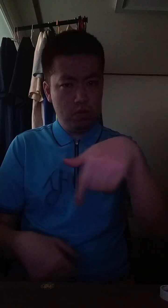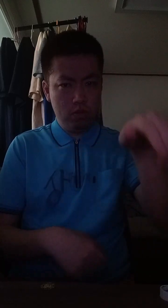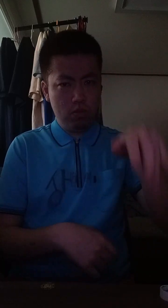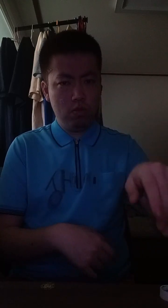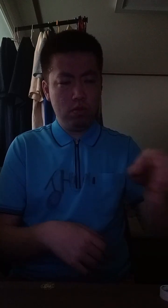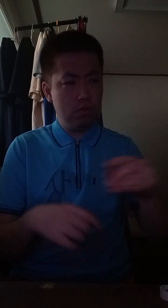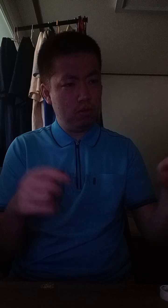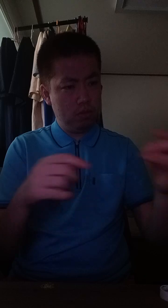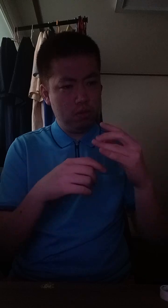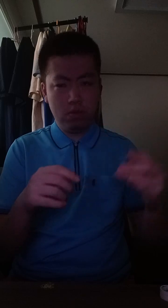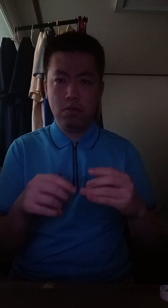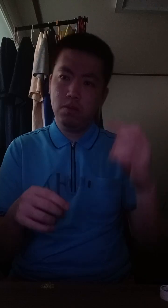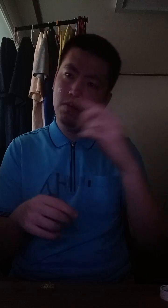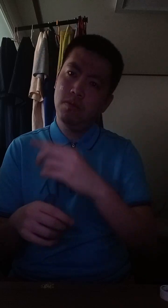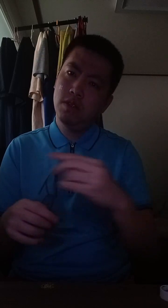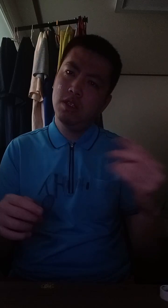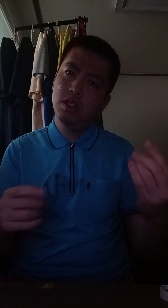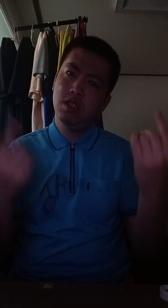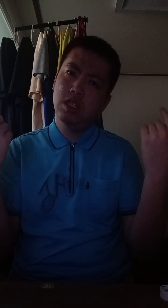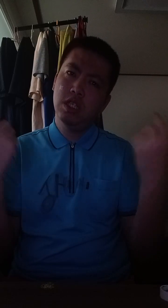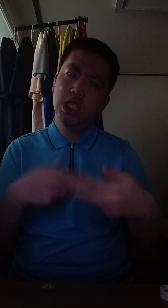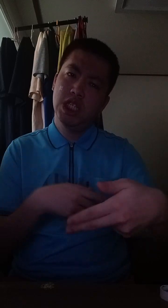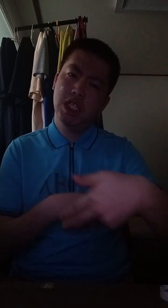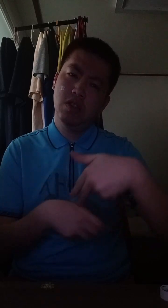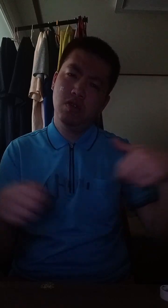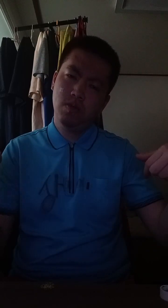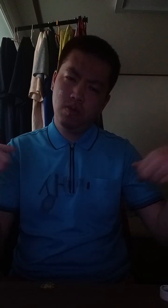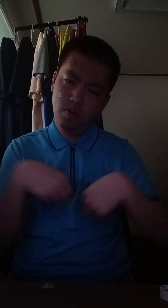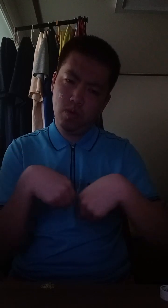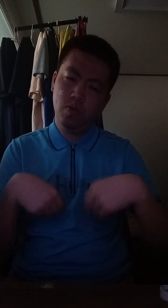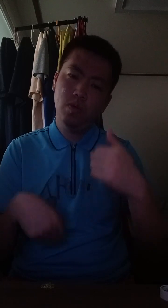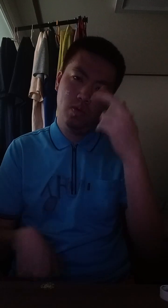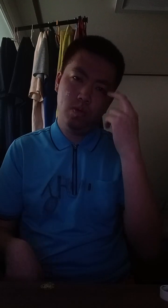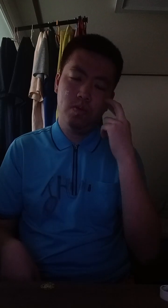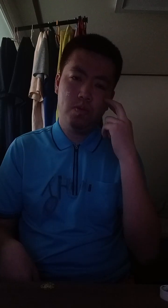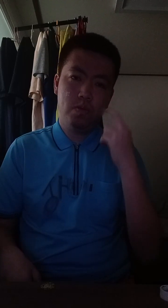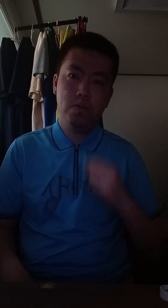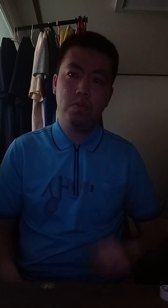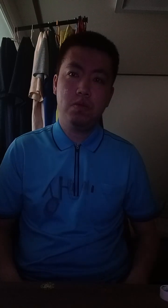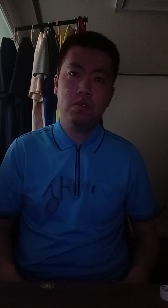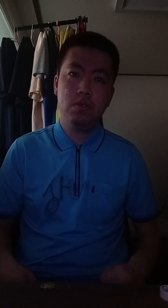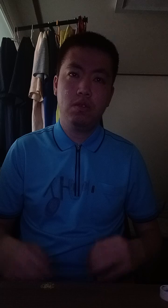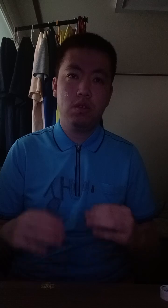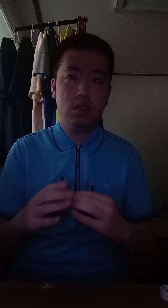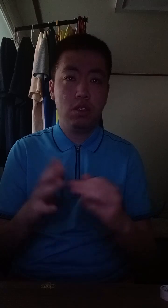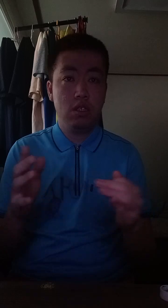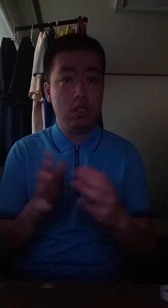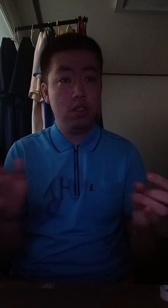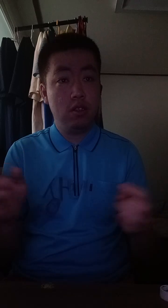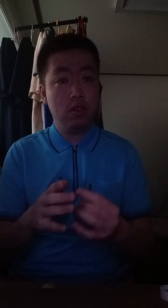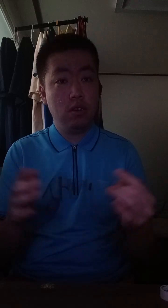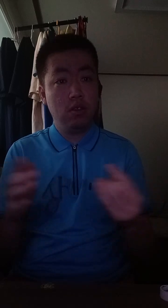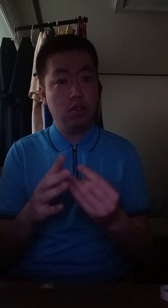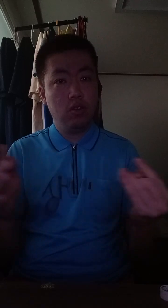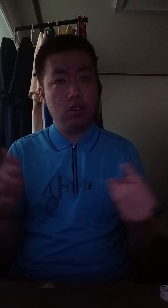다시 돌아오던 중 뒤에서 오던 전동차에 치인 것으로 추정됩니다. 사고 당시 공사에 착수한 게 아닌